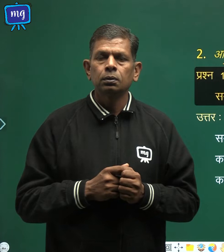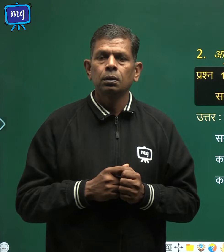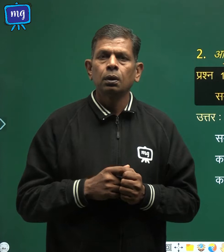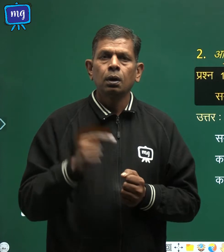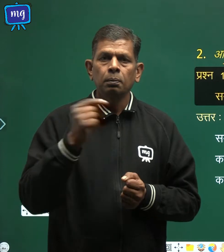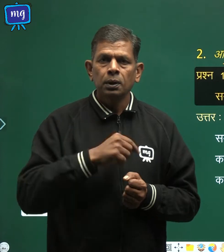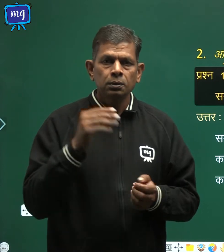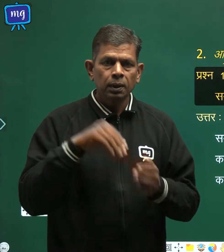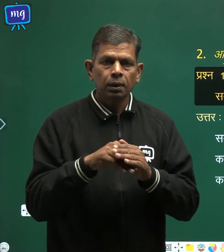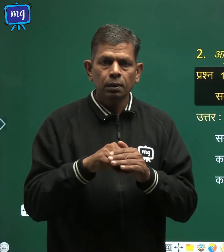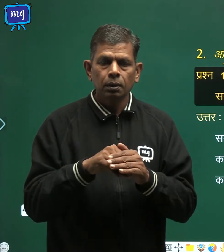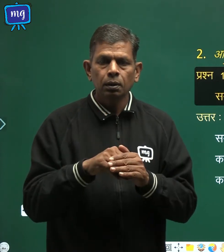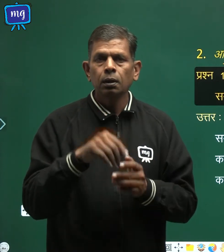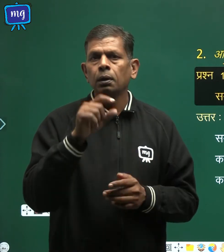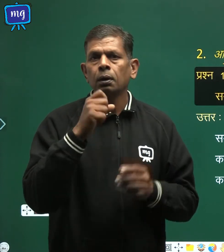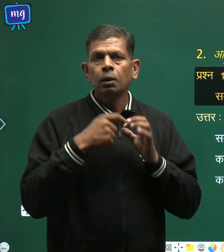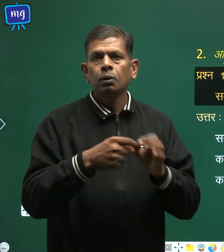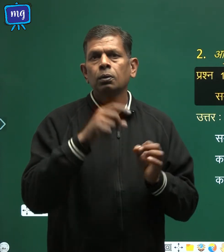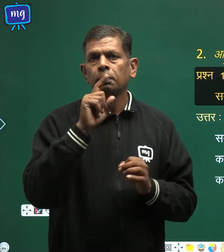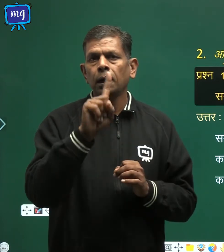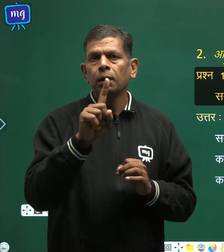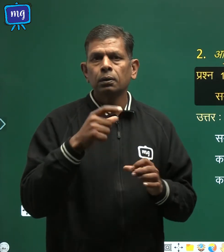अब इसमें पहला प्रश्न करेंगे,